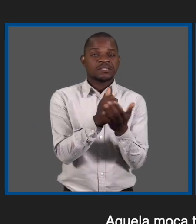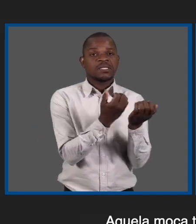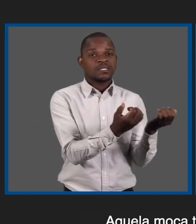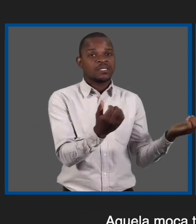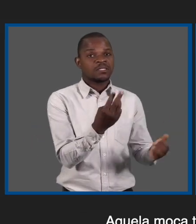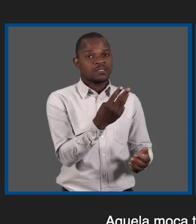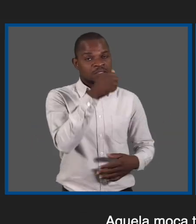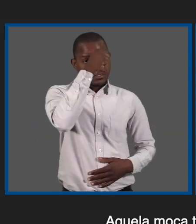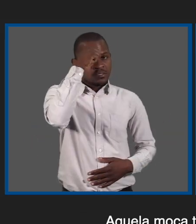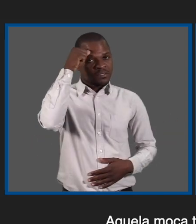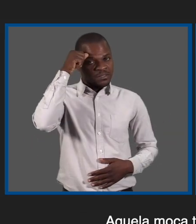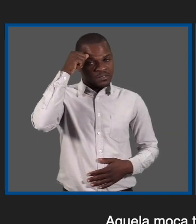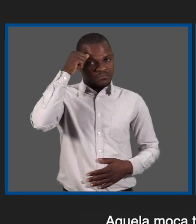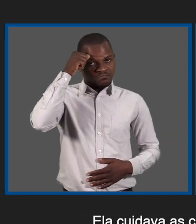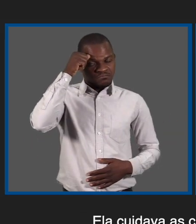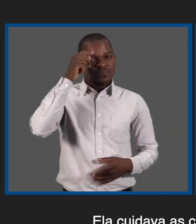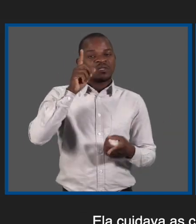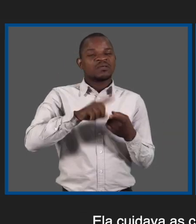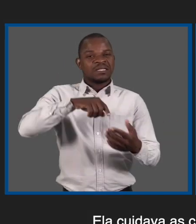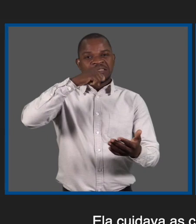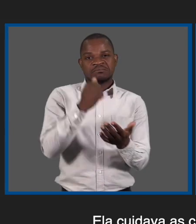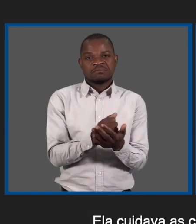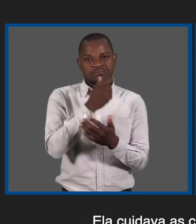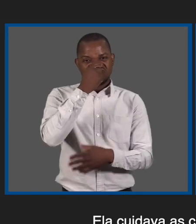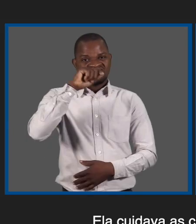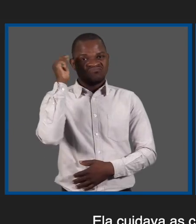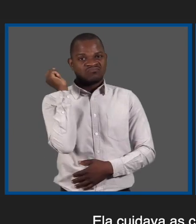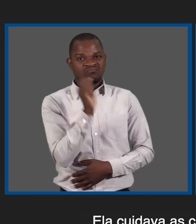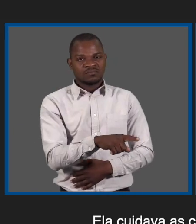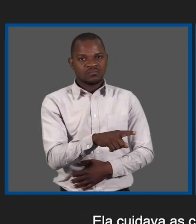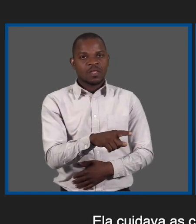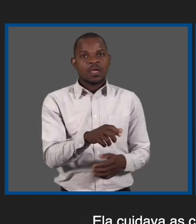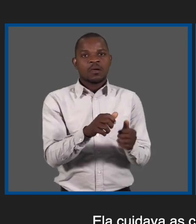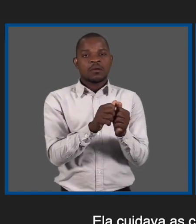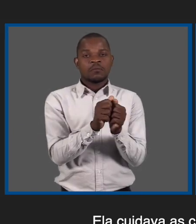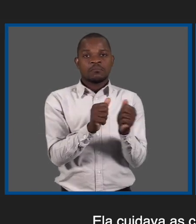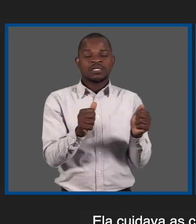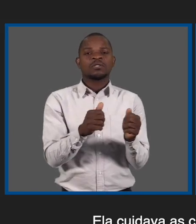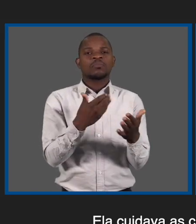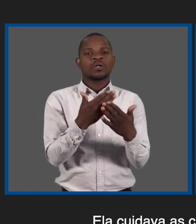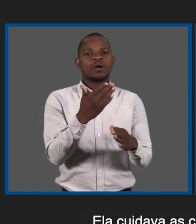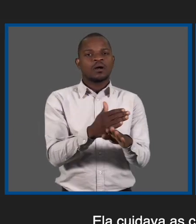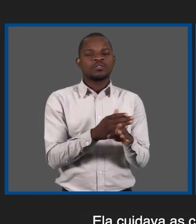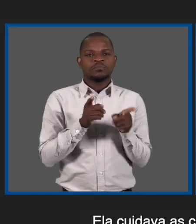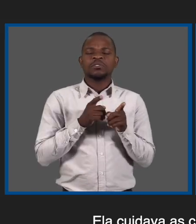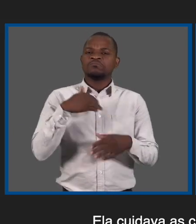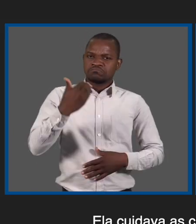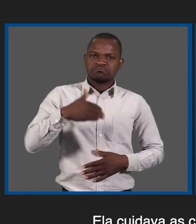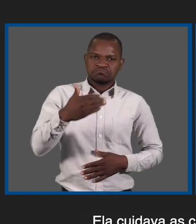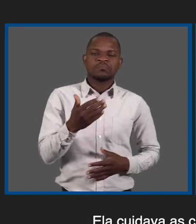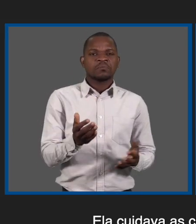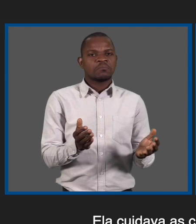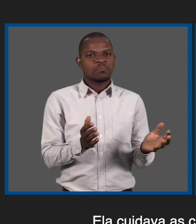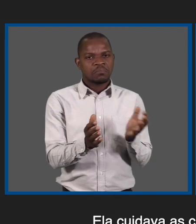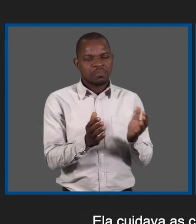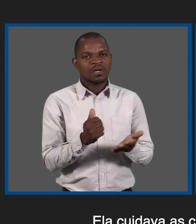como assistentar as crianças. Então ela depois desapareceu. Ela, coitada, ficou a cuidar, a cuidar,